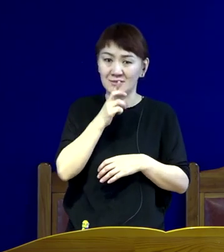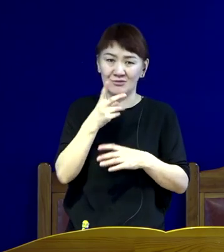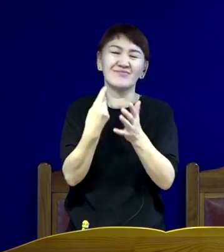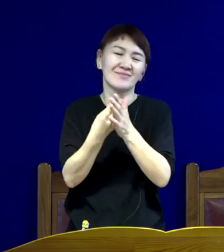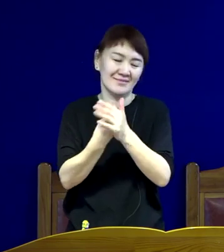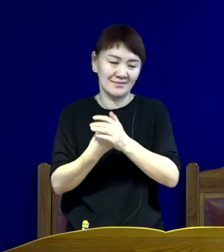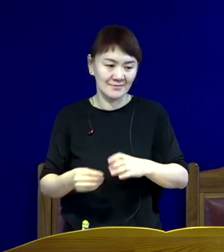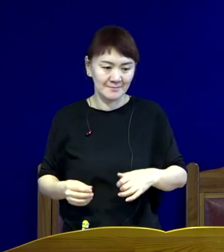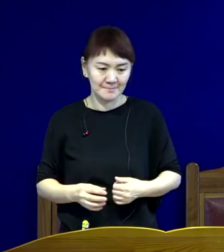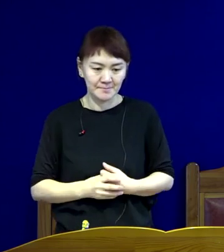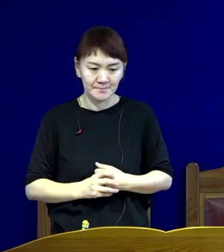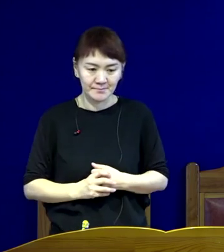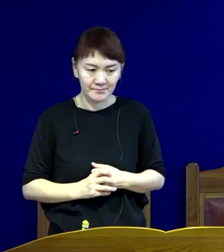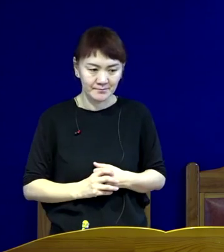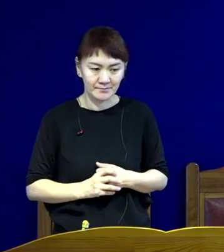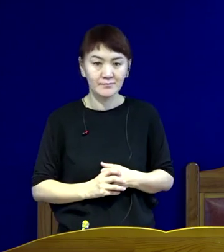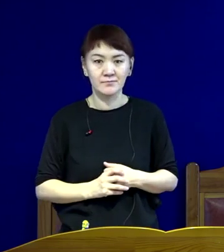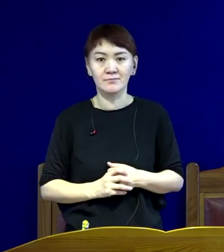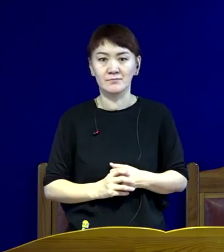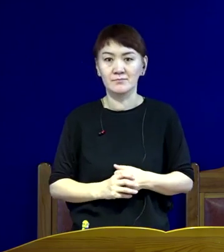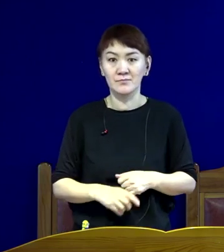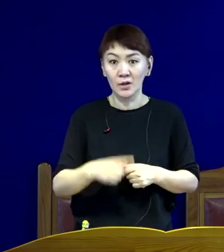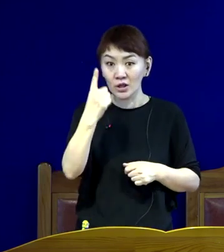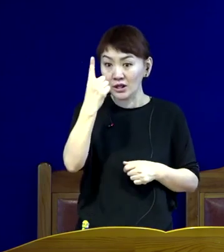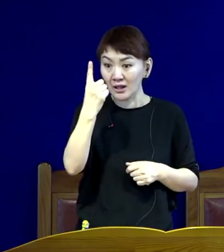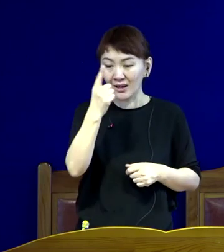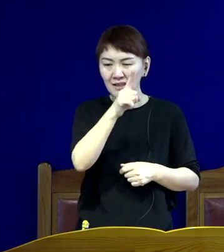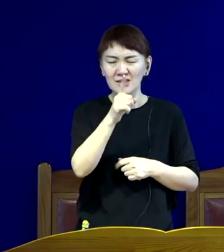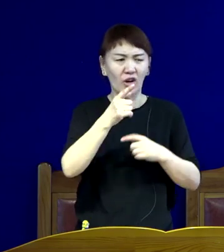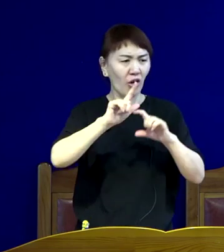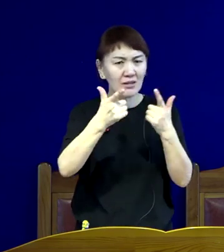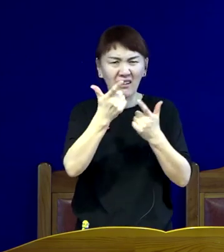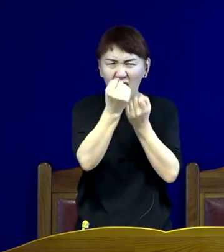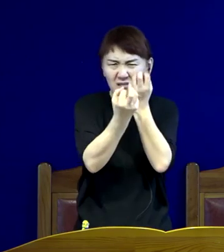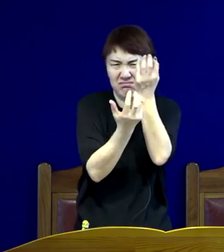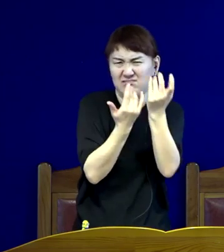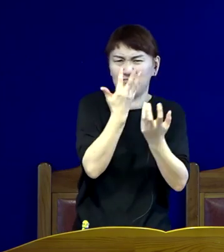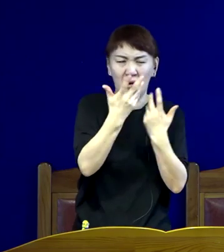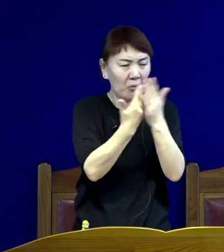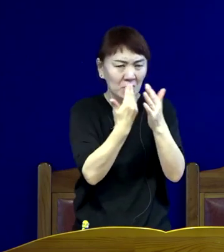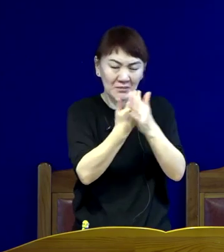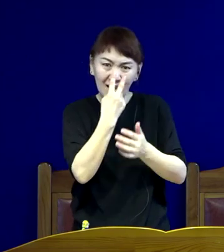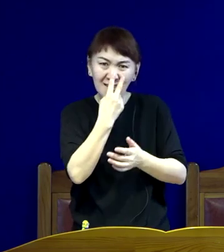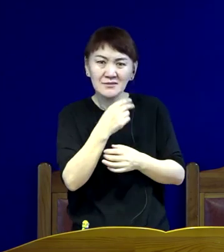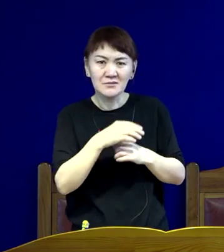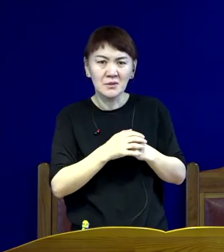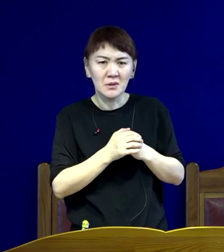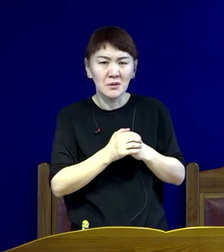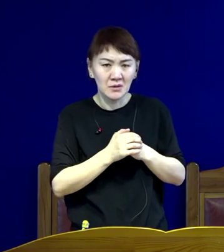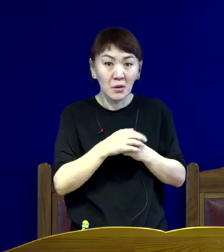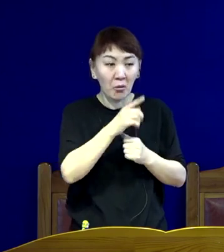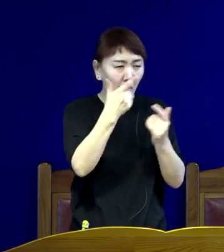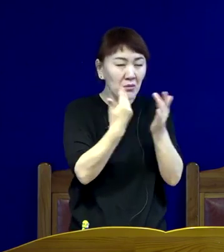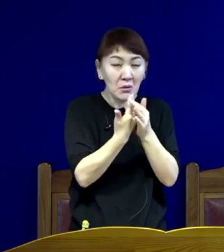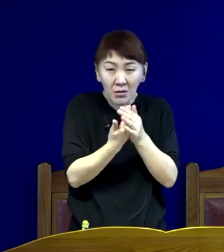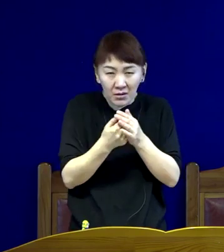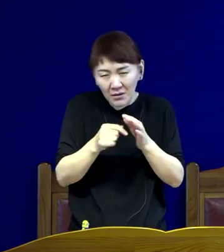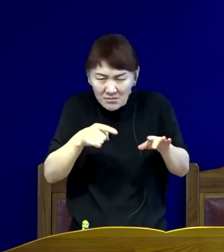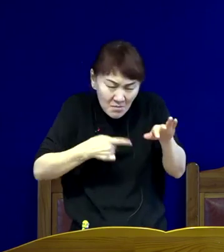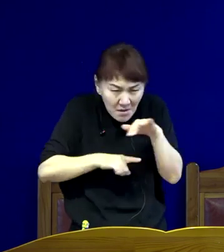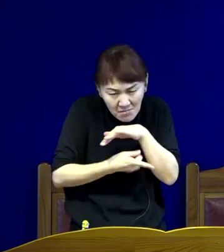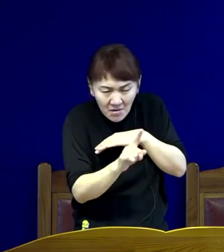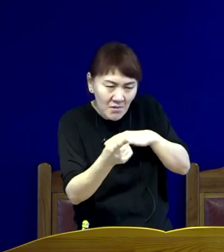л одоо тэр угаалтчих юм бол ухаалаж байна. Кинондэр гардаг шиг мүлхөөл, энэ тийм тэмтчиж явсаар байгаа.